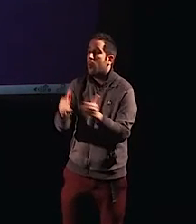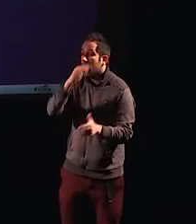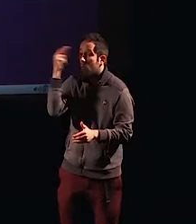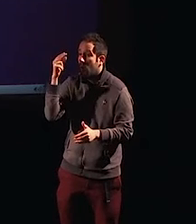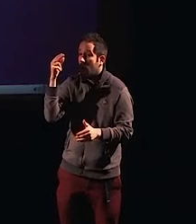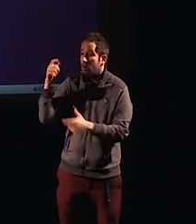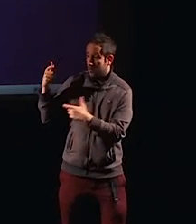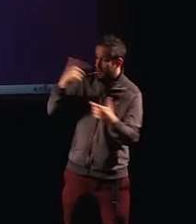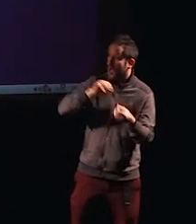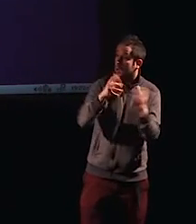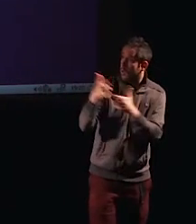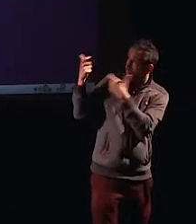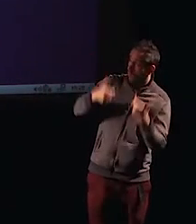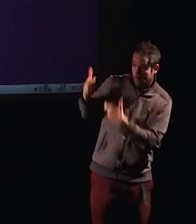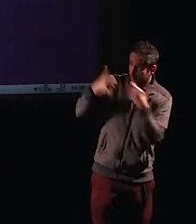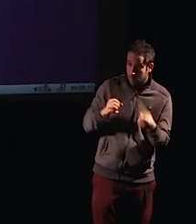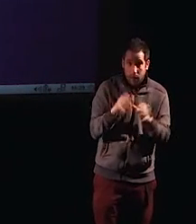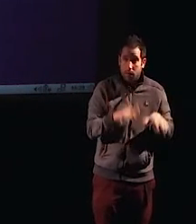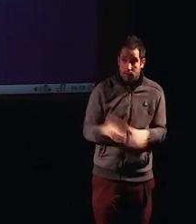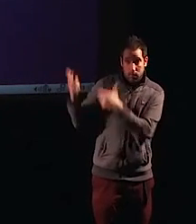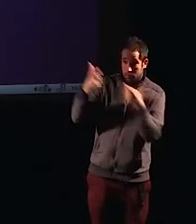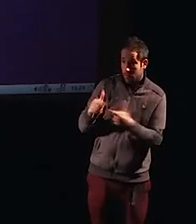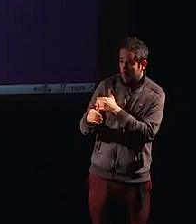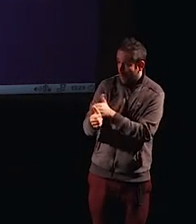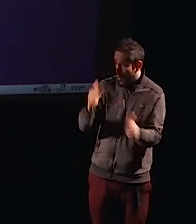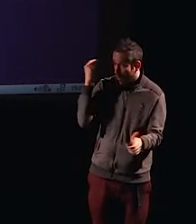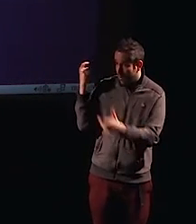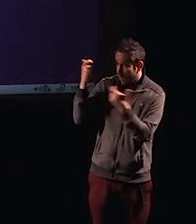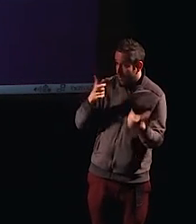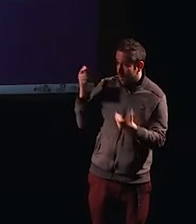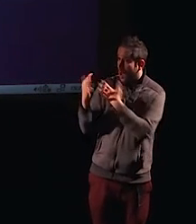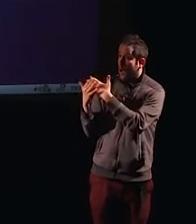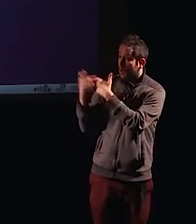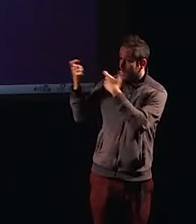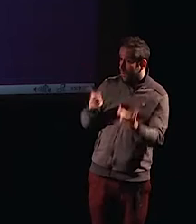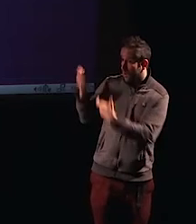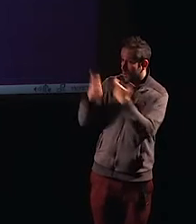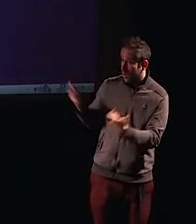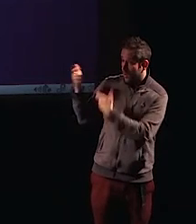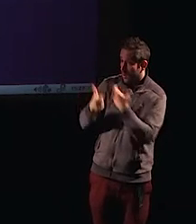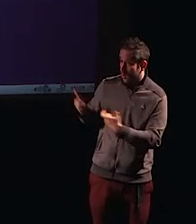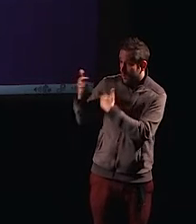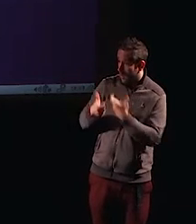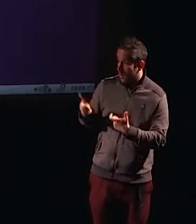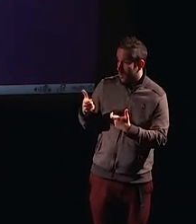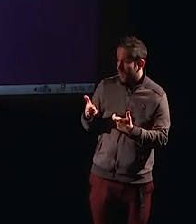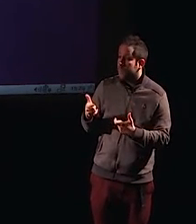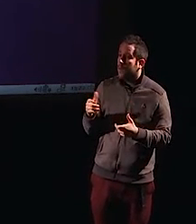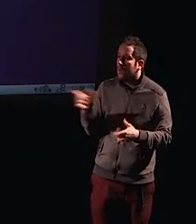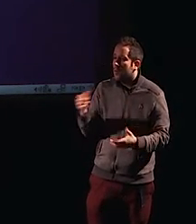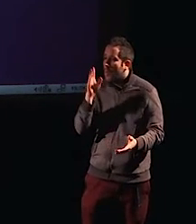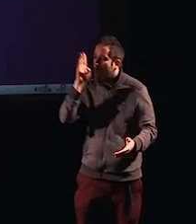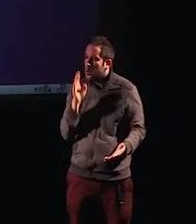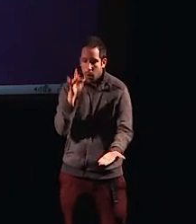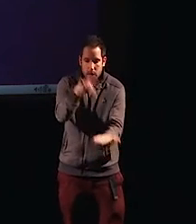vos faits et gestes sur Internet, ben c'est un intérêt. Ils n'arrêtent pas de vous surveiller, c'est plus... Il y avait plus... Il y a plus besoin de vous situer à un